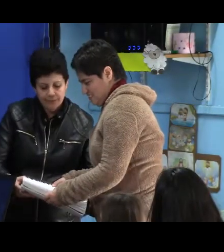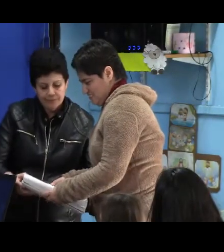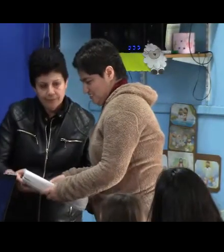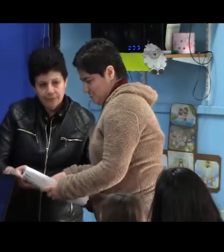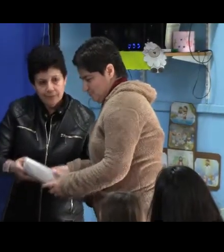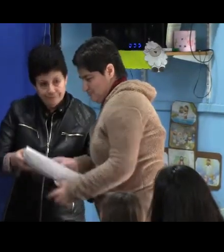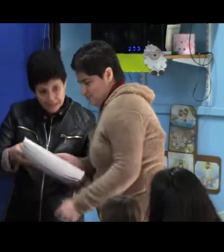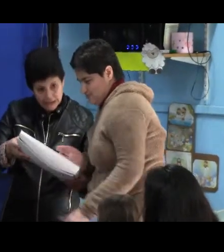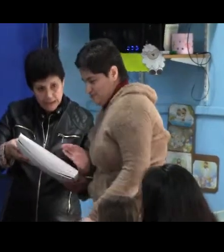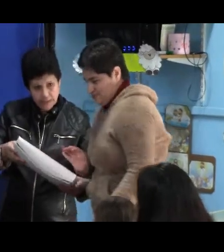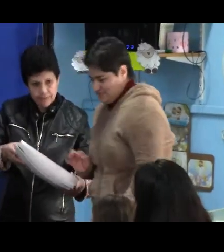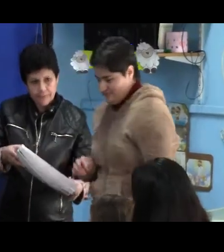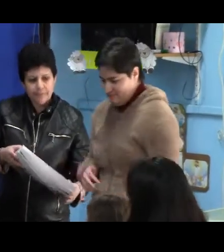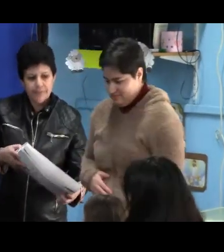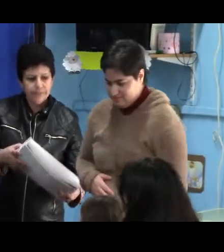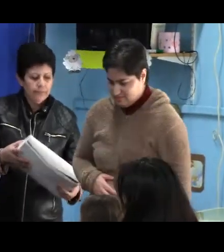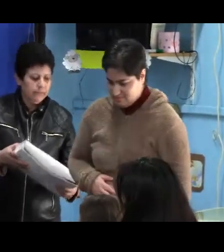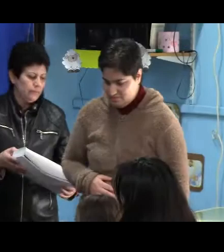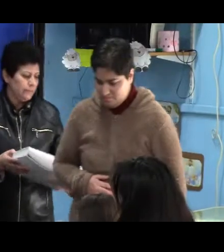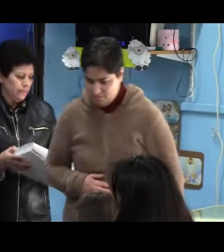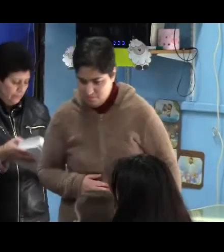Amén. Bueno, buscamos el himno, ¿les parece?